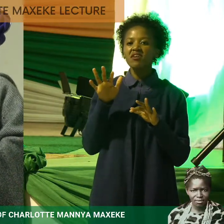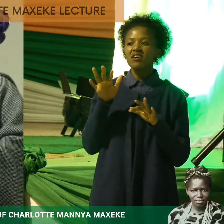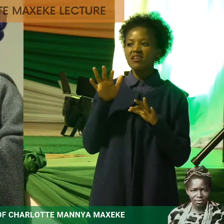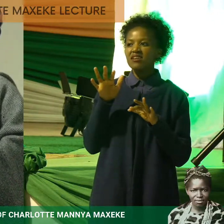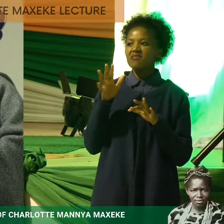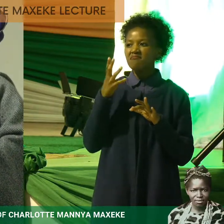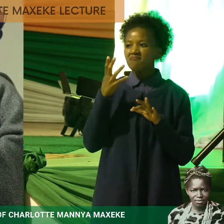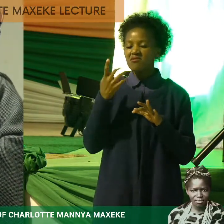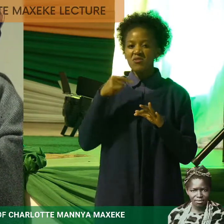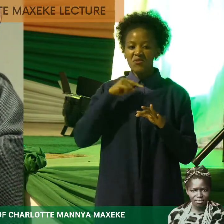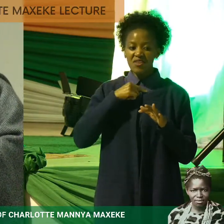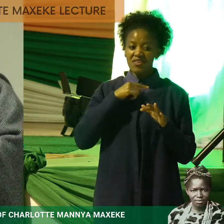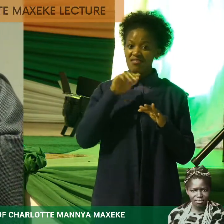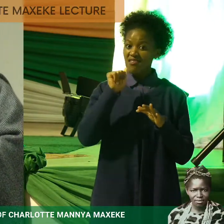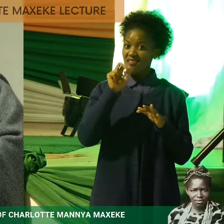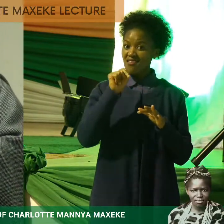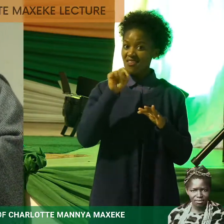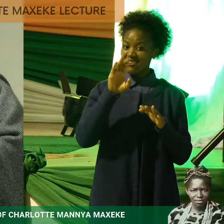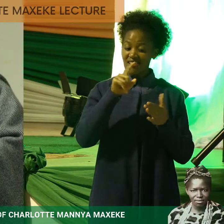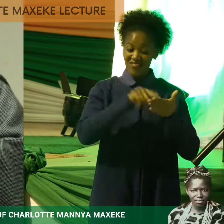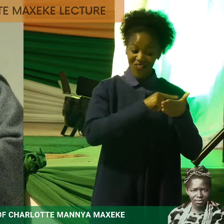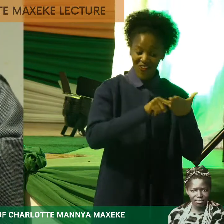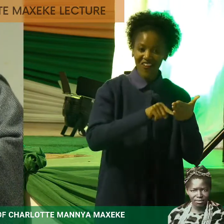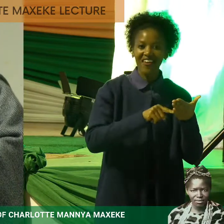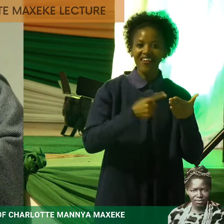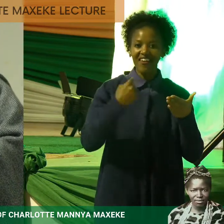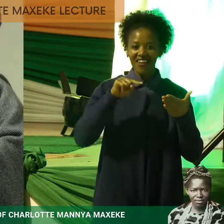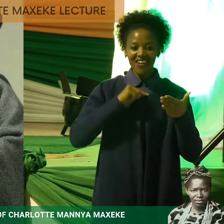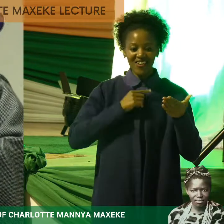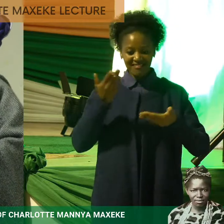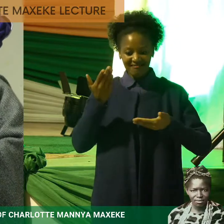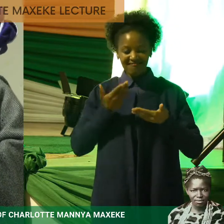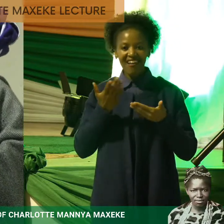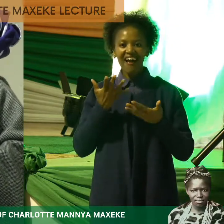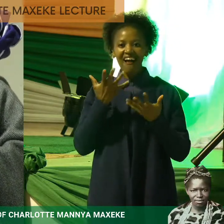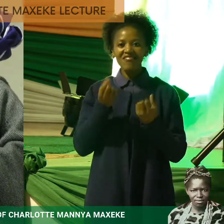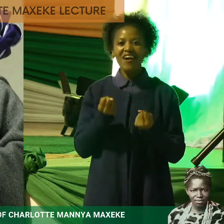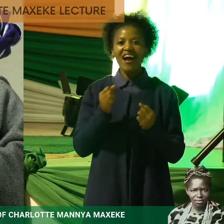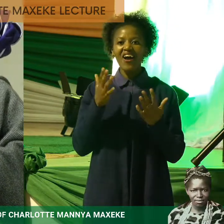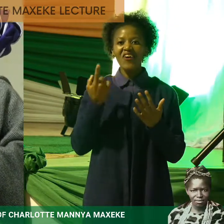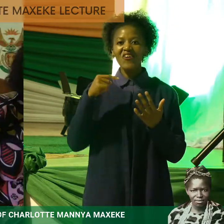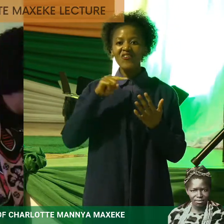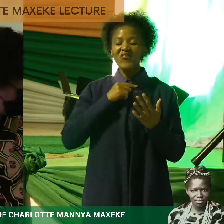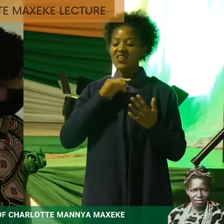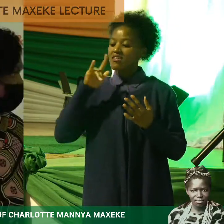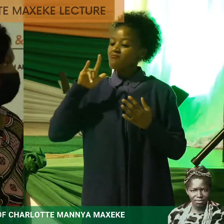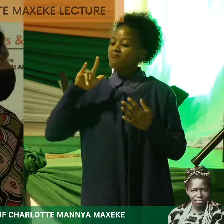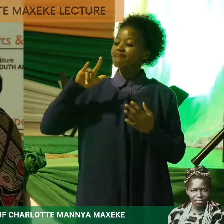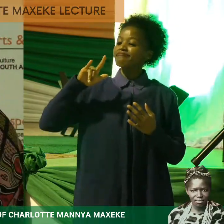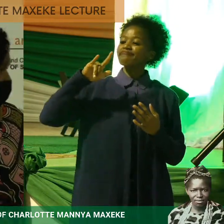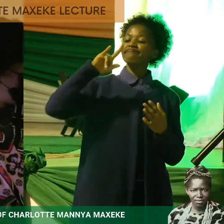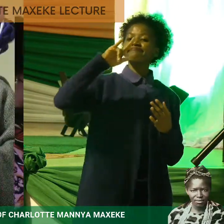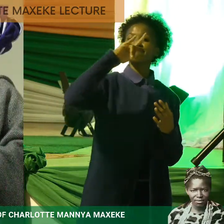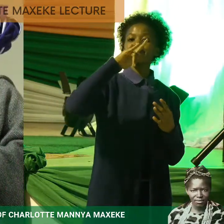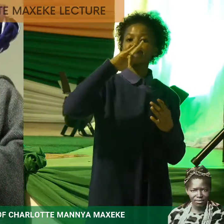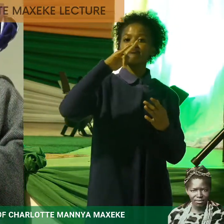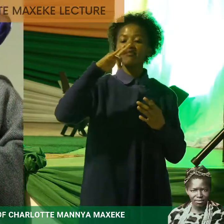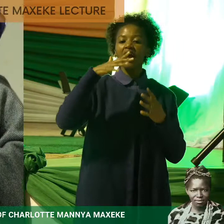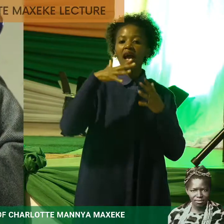wethu samvotelayo we-ANC. Ngokuthi sikhwele i-fly machine siyoxhenza qha phesheya. Enkosi